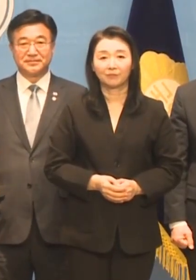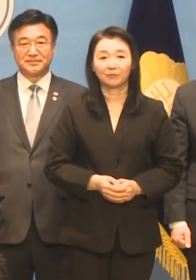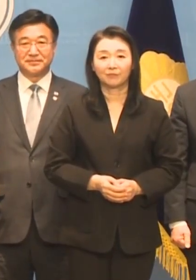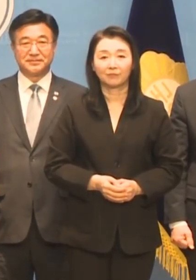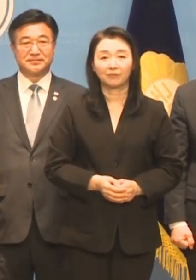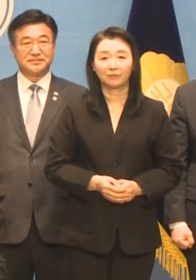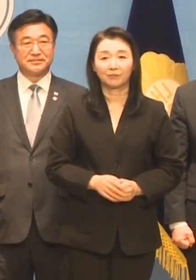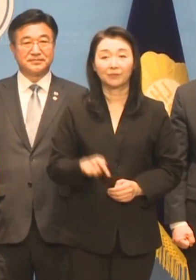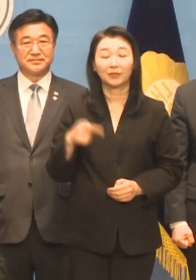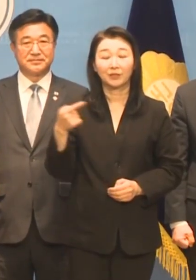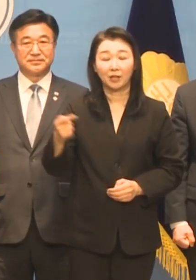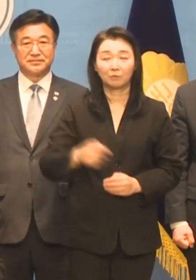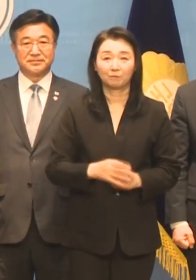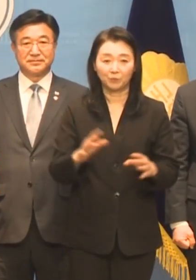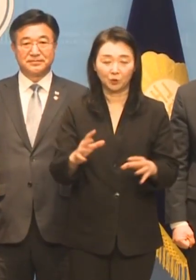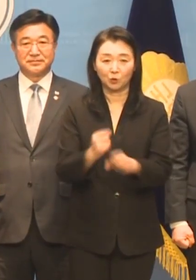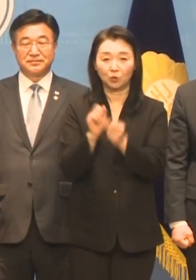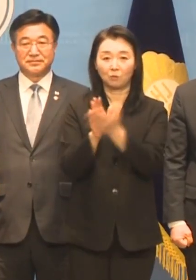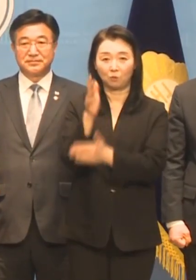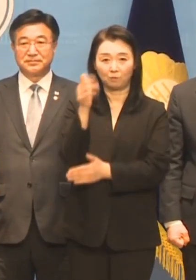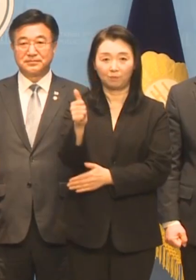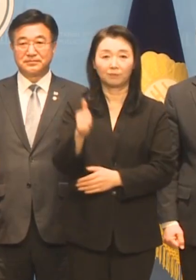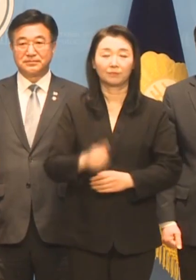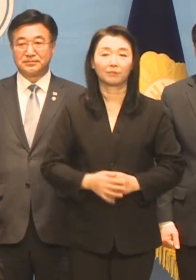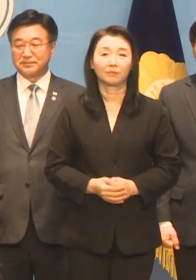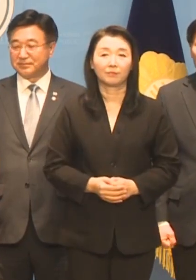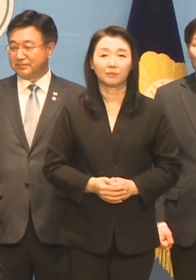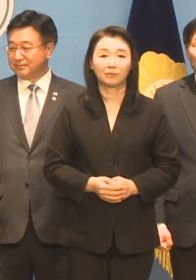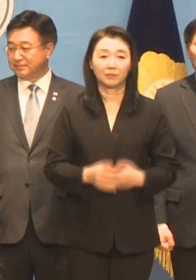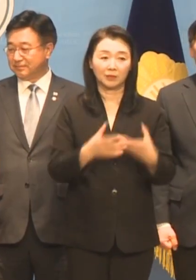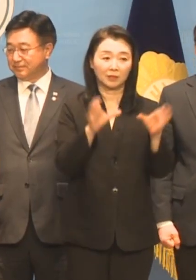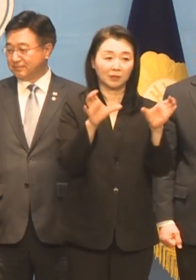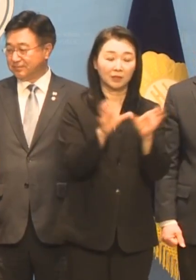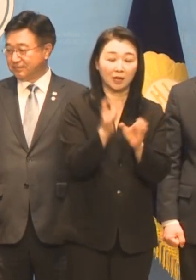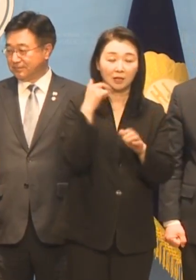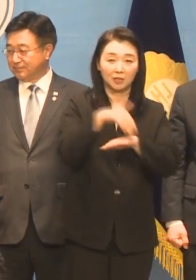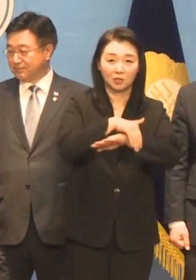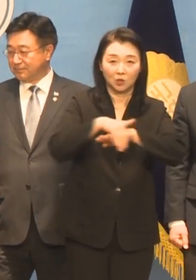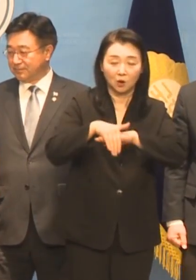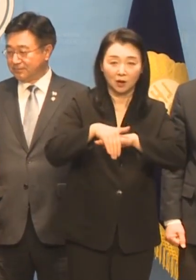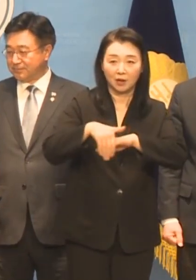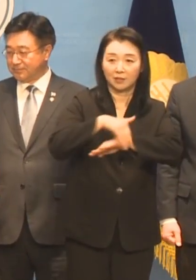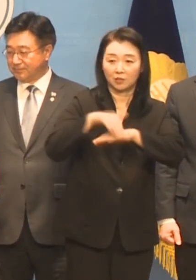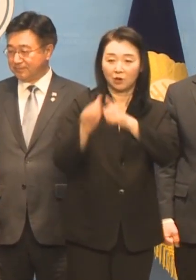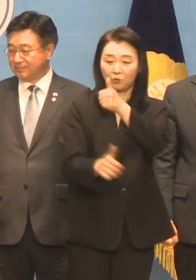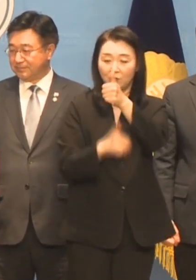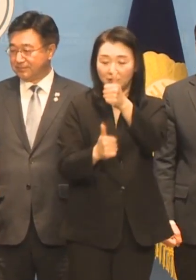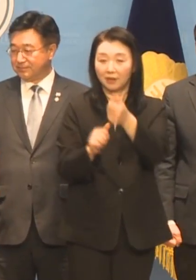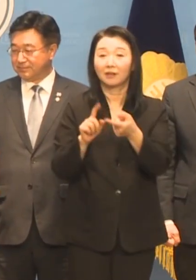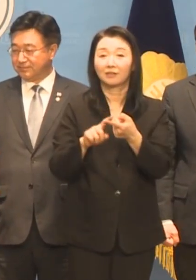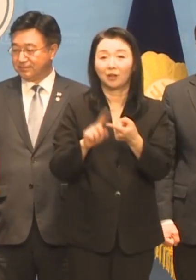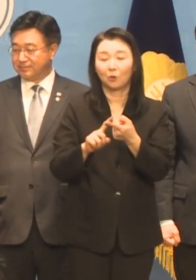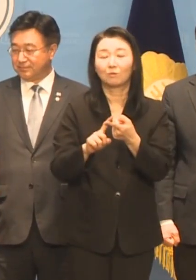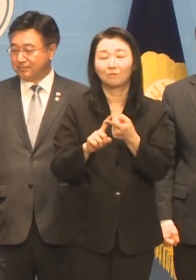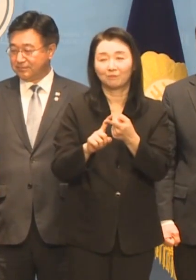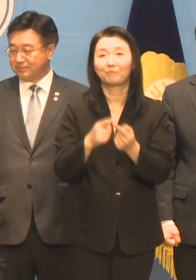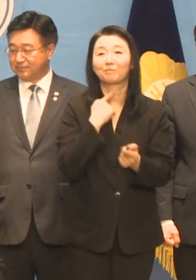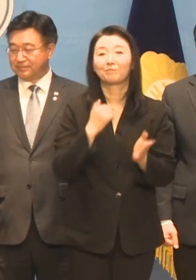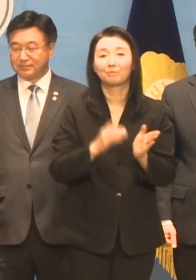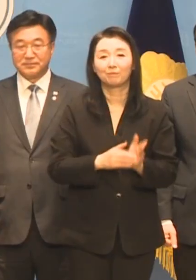다음은 총괄본부장입니다. 당의 전략기획위원장 그리고 수석대변인을